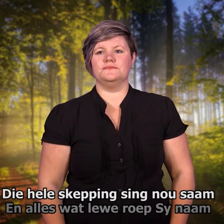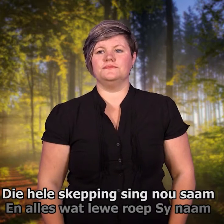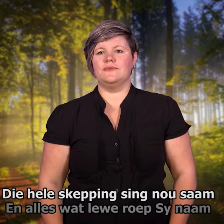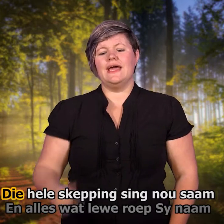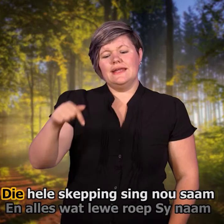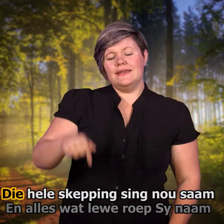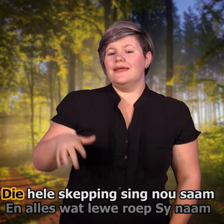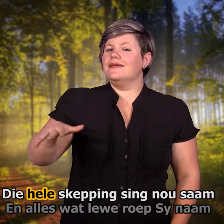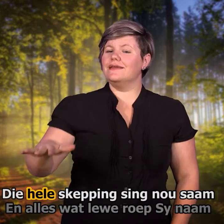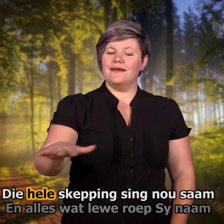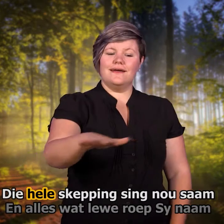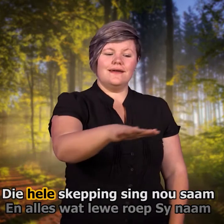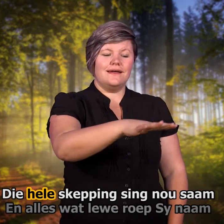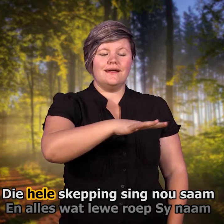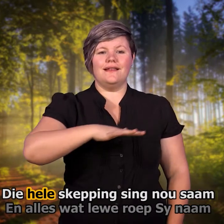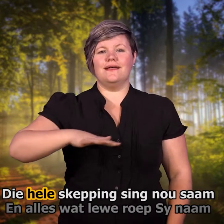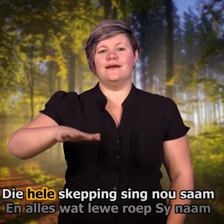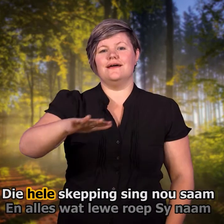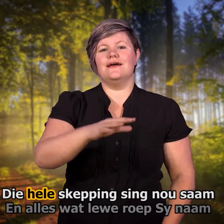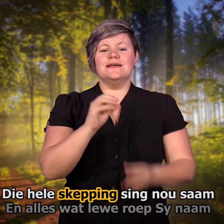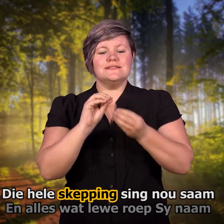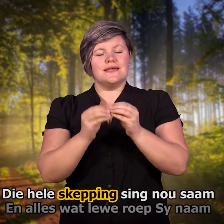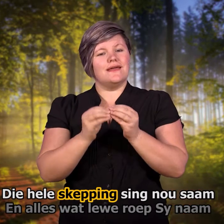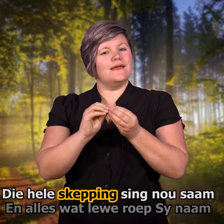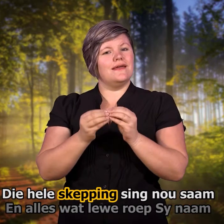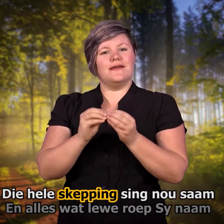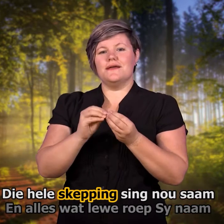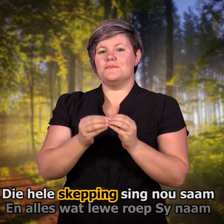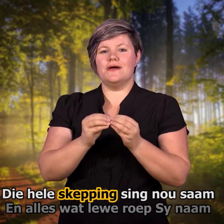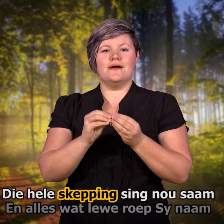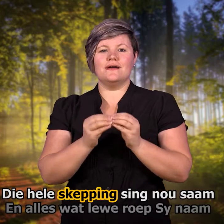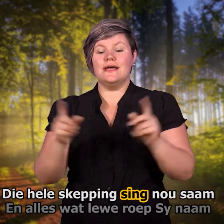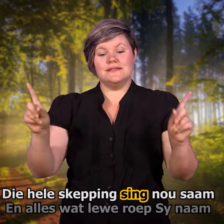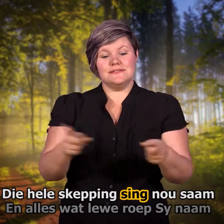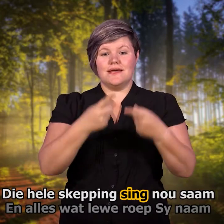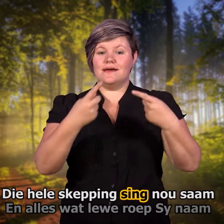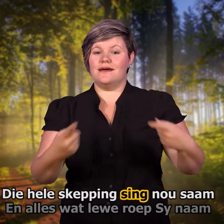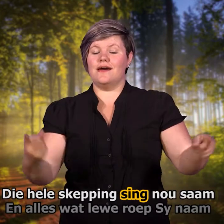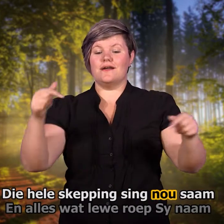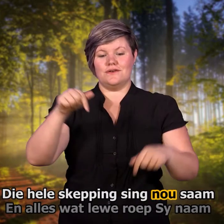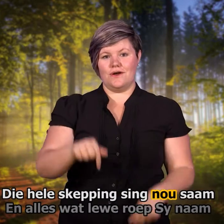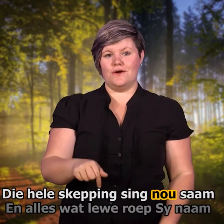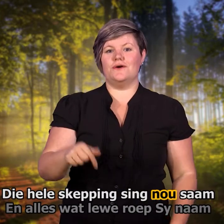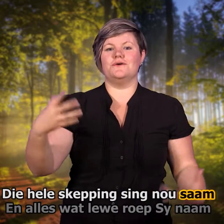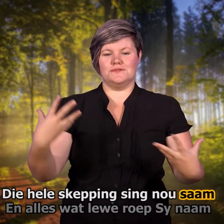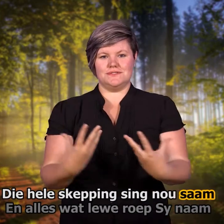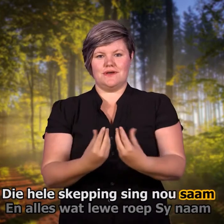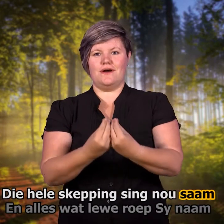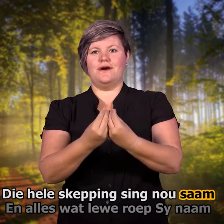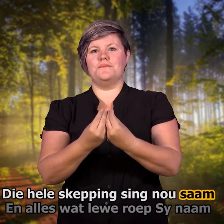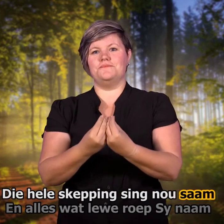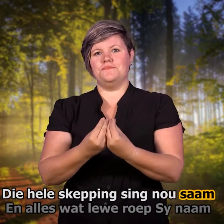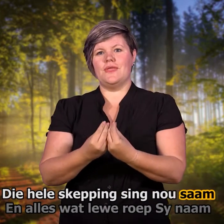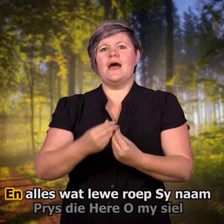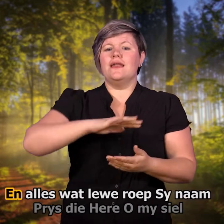In the hell has kept the sound of